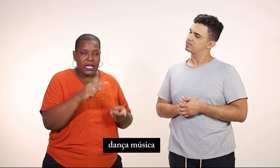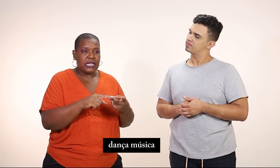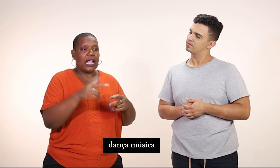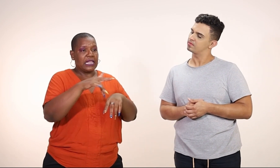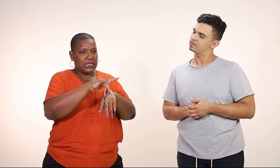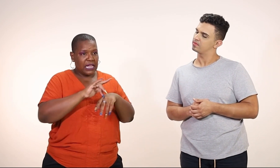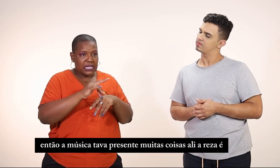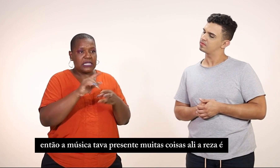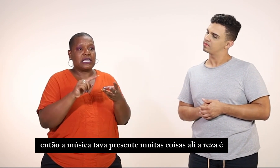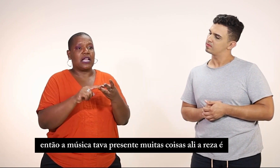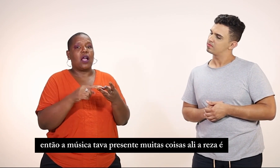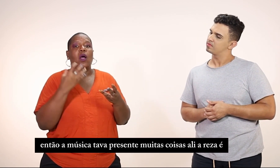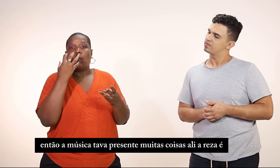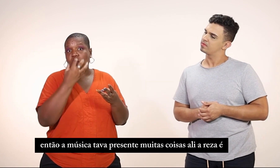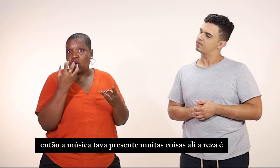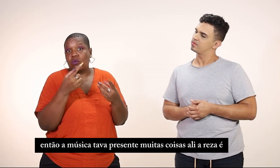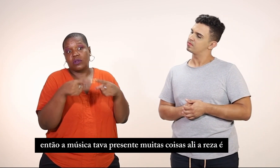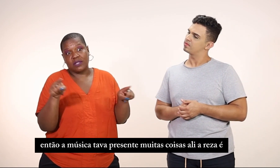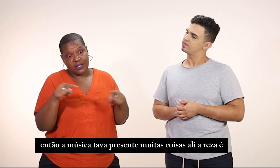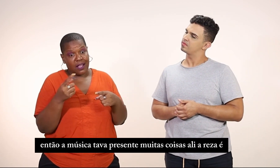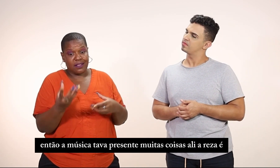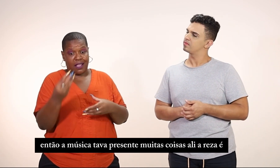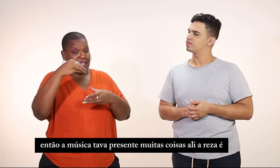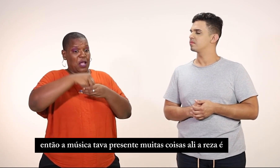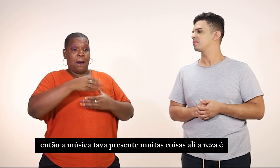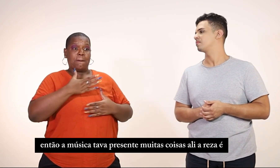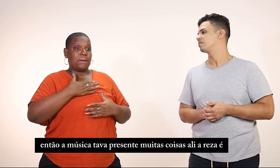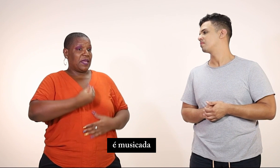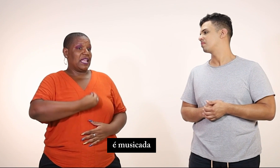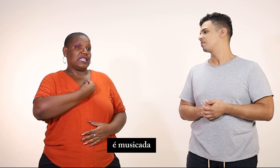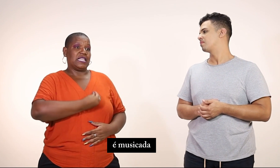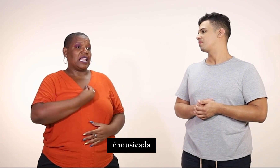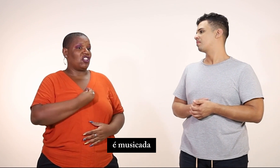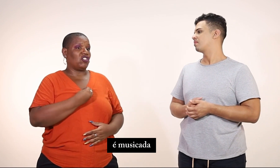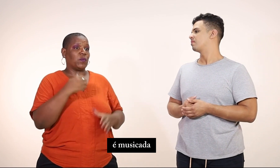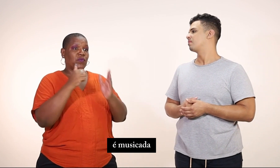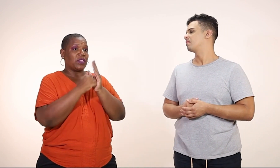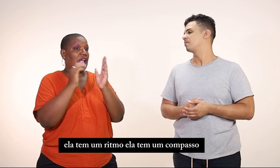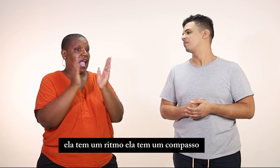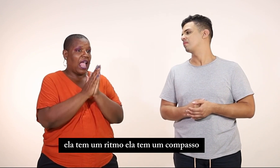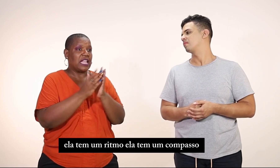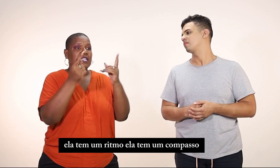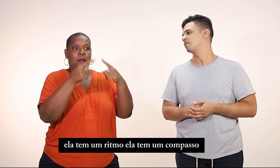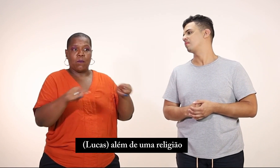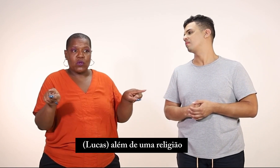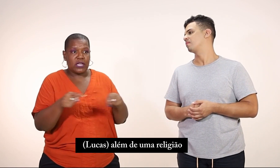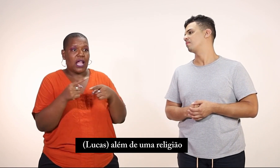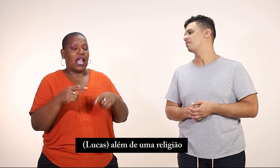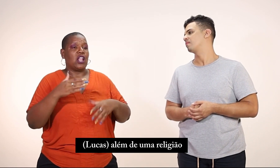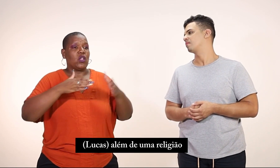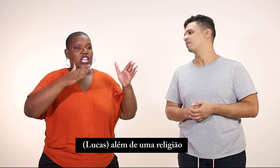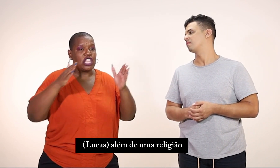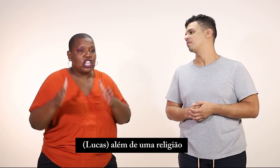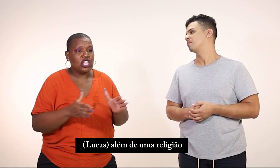música. Então a música estava presente em muitas coisas ali. A reza é musicada, ela tem um ritmo, ela tem um compasso. Além de